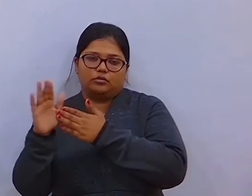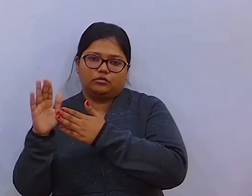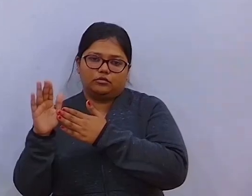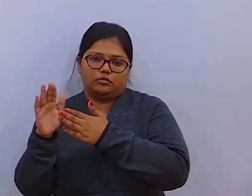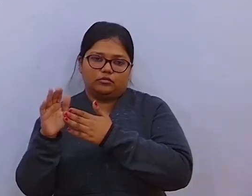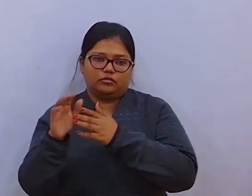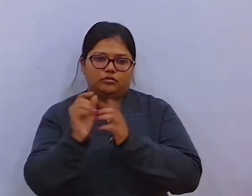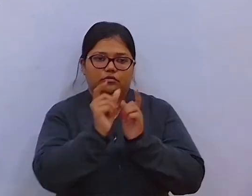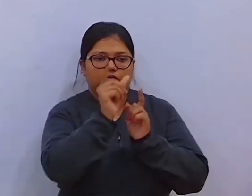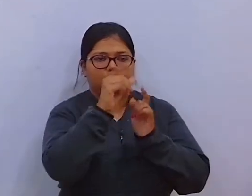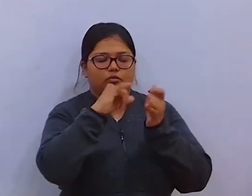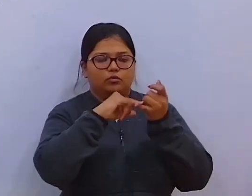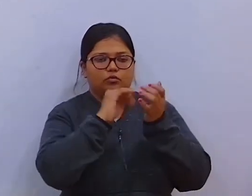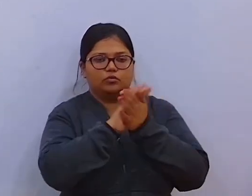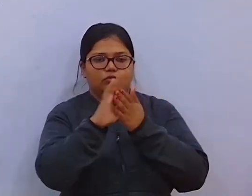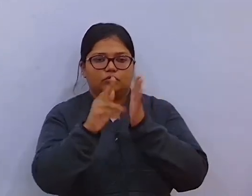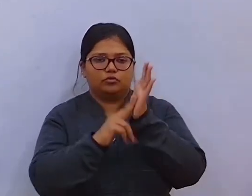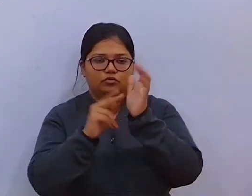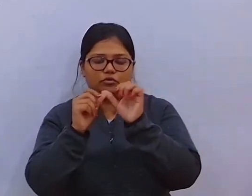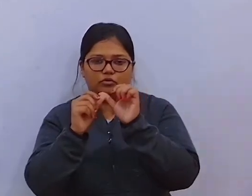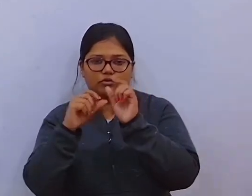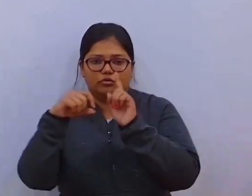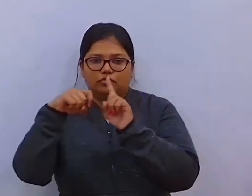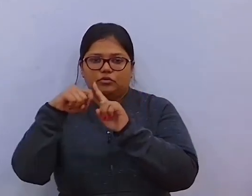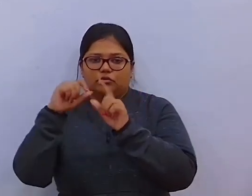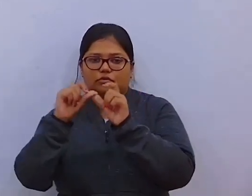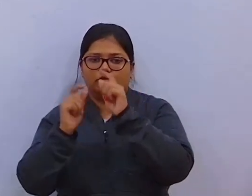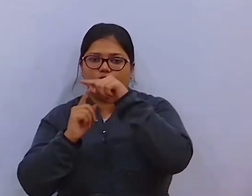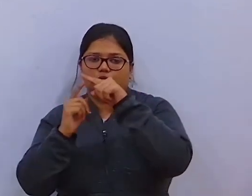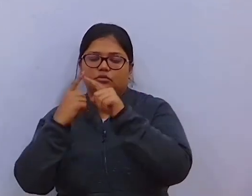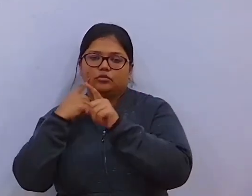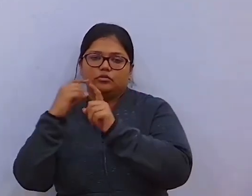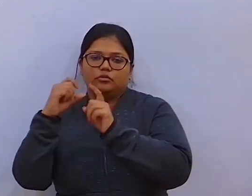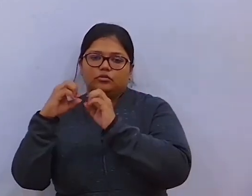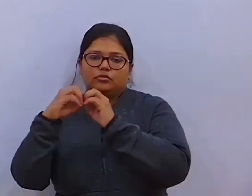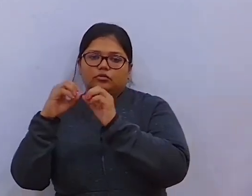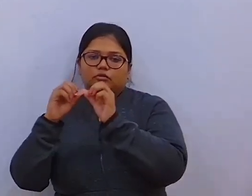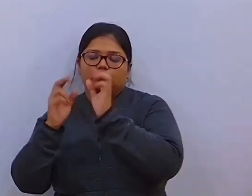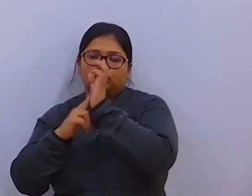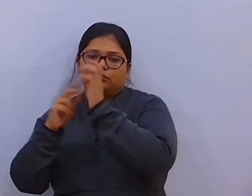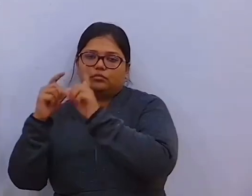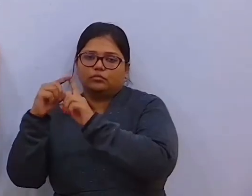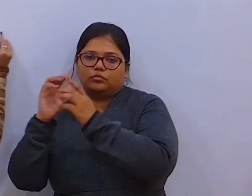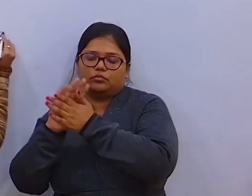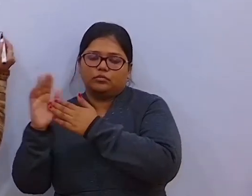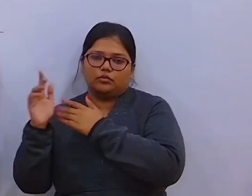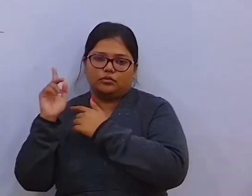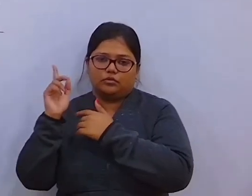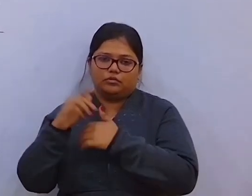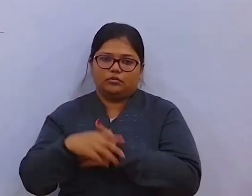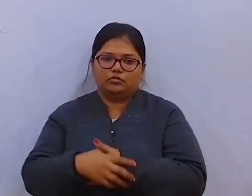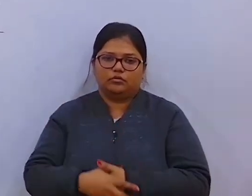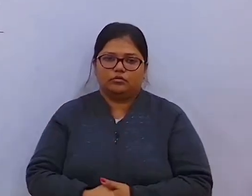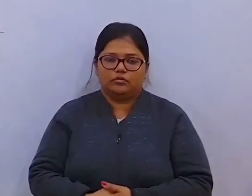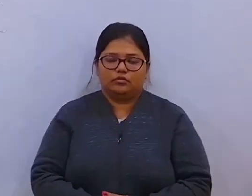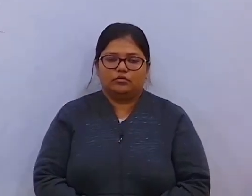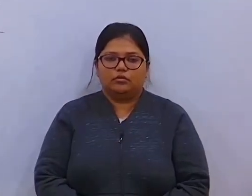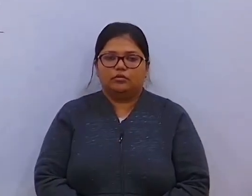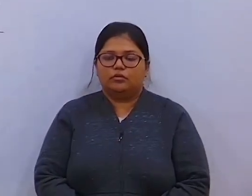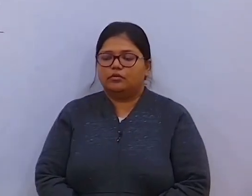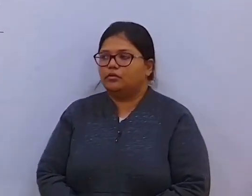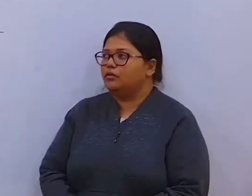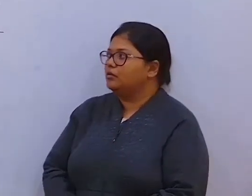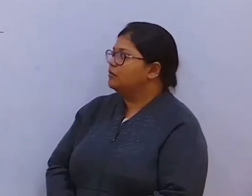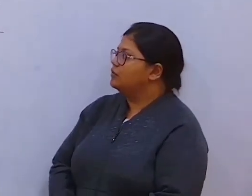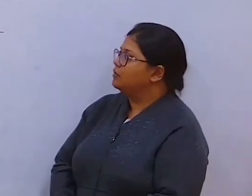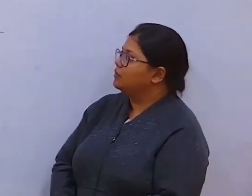गर्म एरिया है ना, उष्ण कटिबंध। ठीक है, और उसके बाद एक आड़ी लाइन खींचेगी जो कि